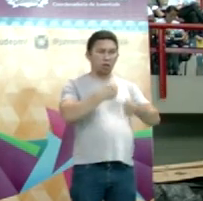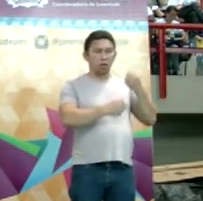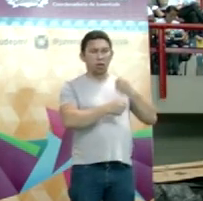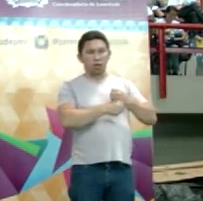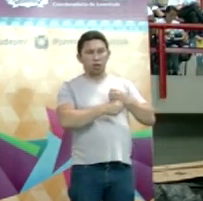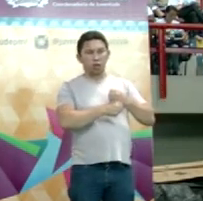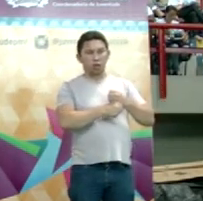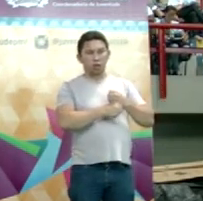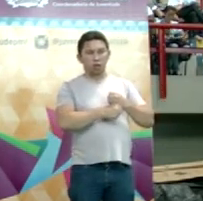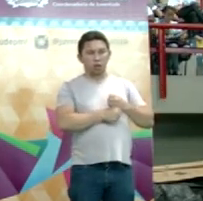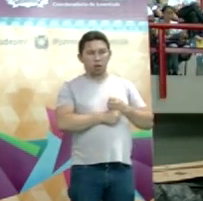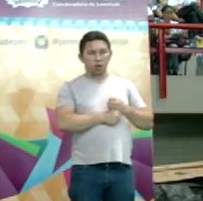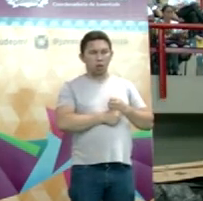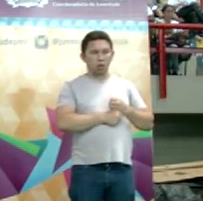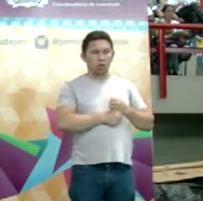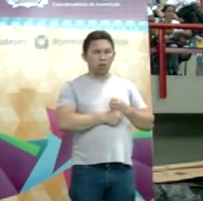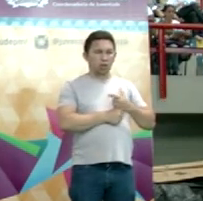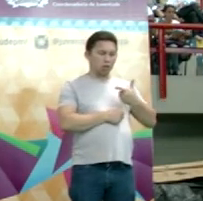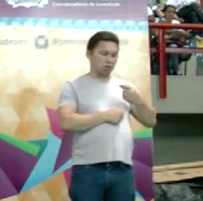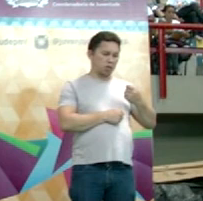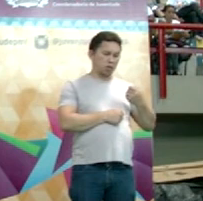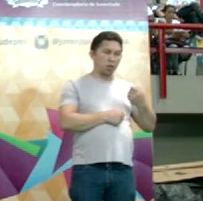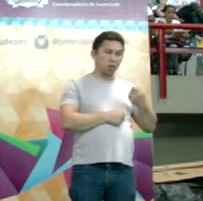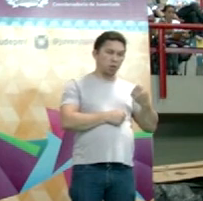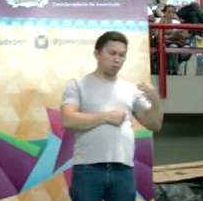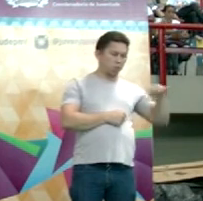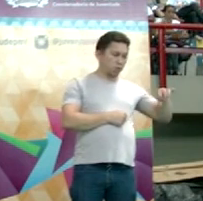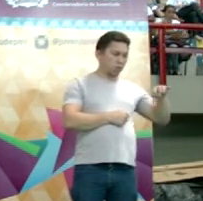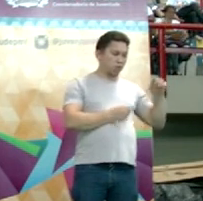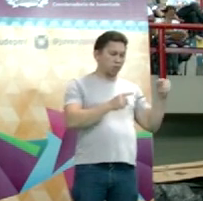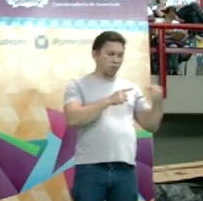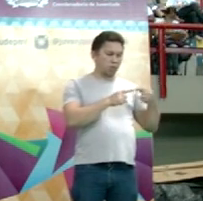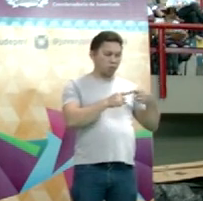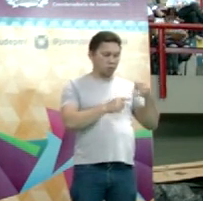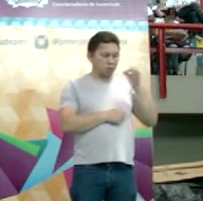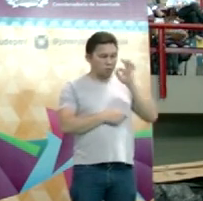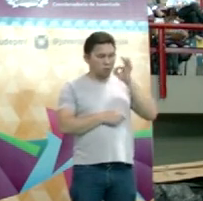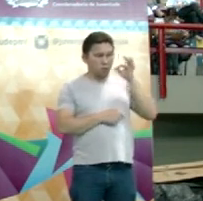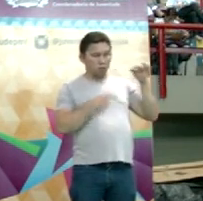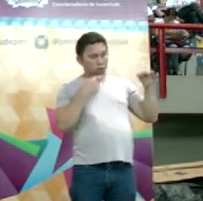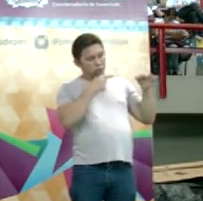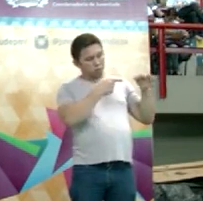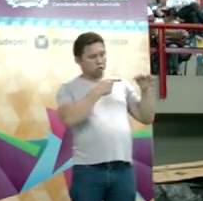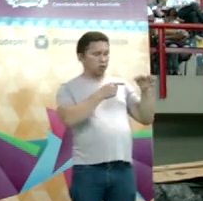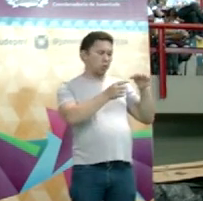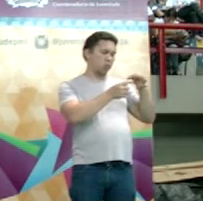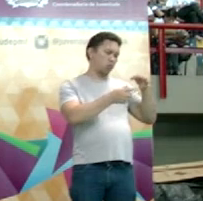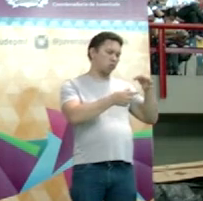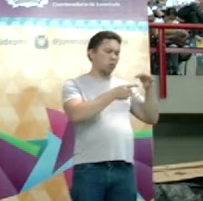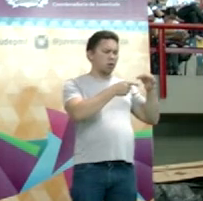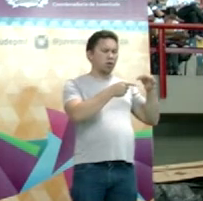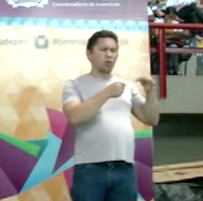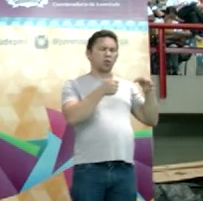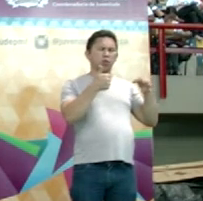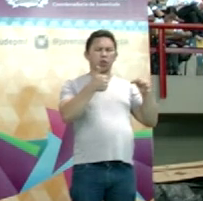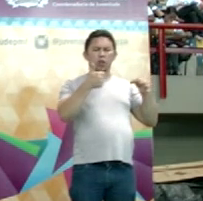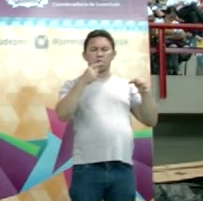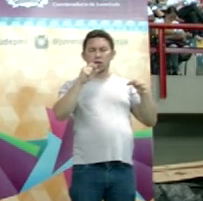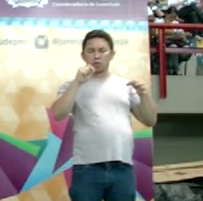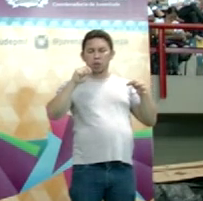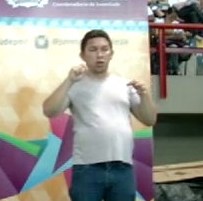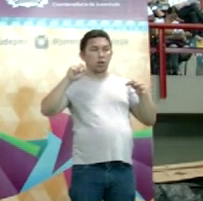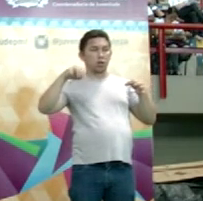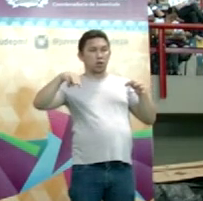o quê? 2009. Considere que a xícara citada na notícia seja equivalente